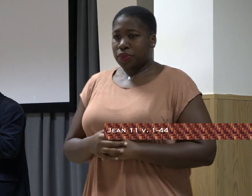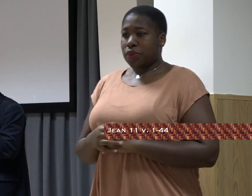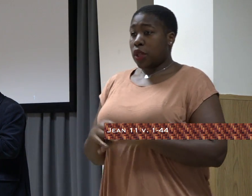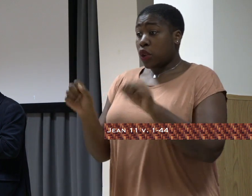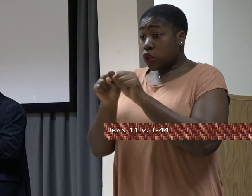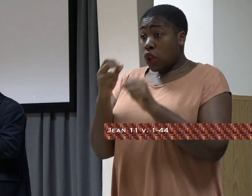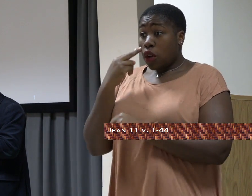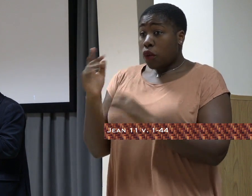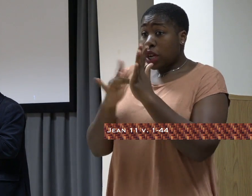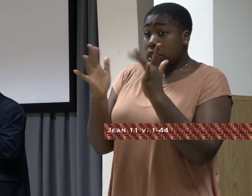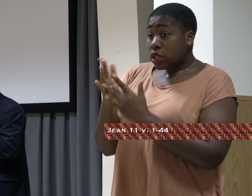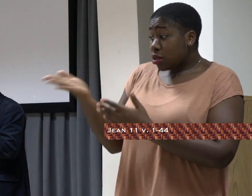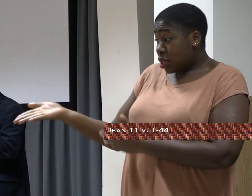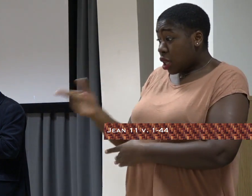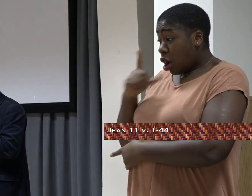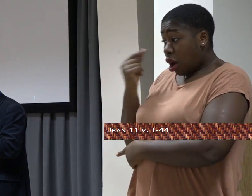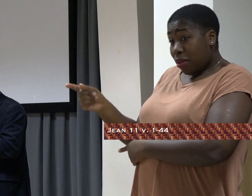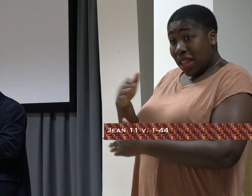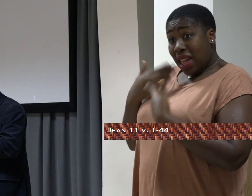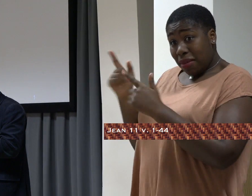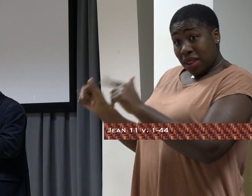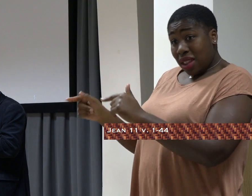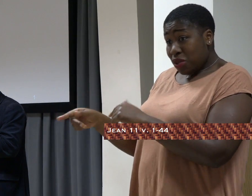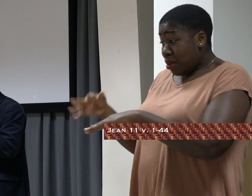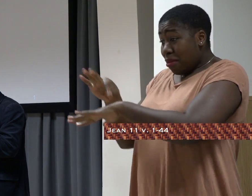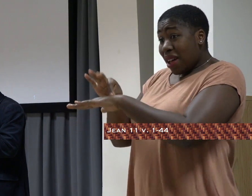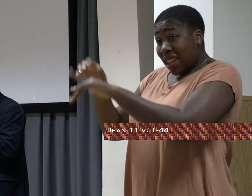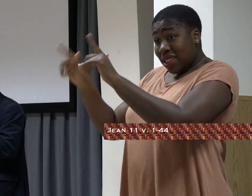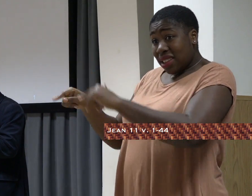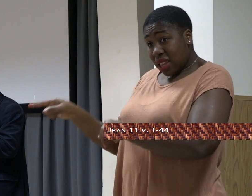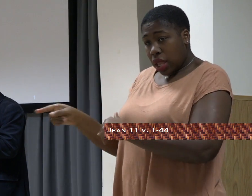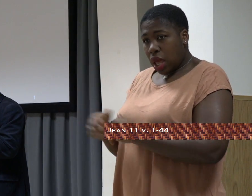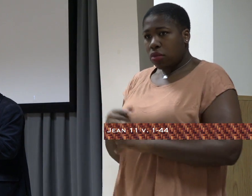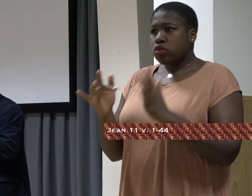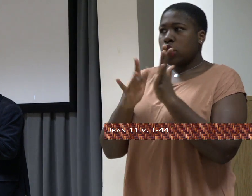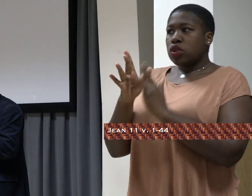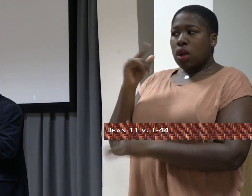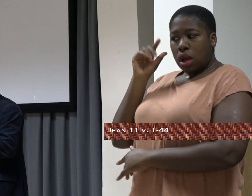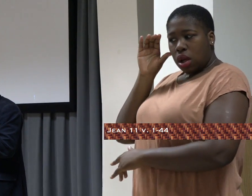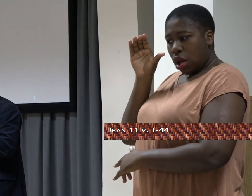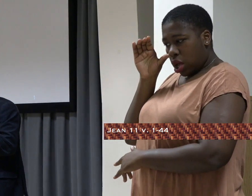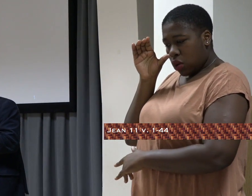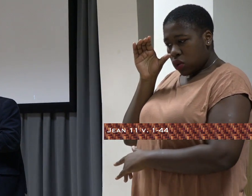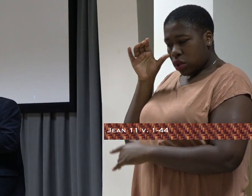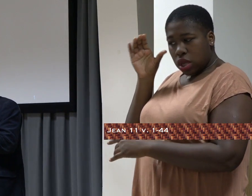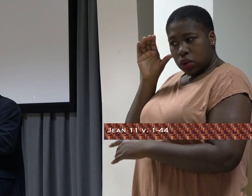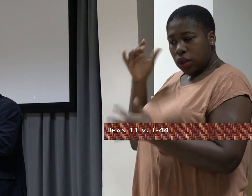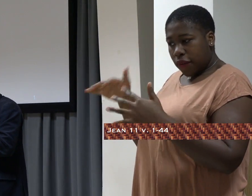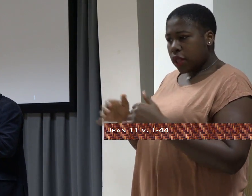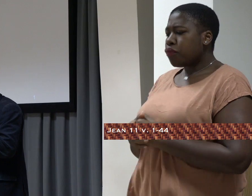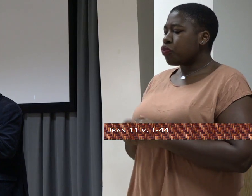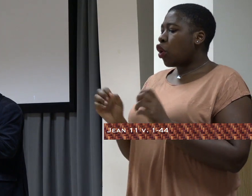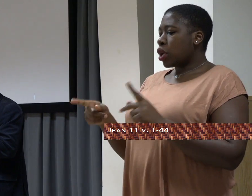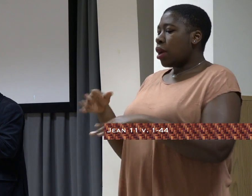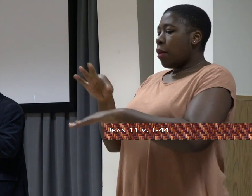Seigneur, voici celui que tu aimes est malade. » Après avoir entendu cela, Jésus dit, « Cette maladie n'est